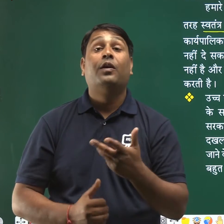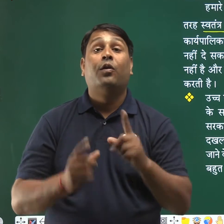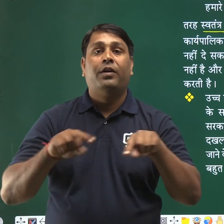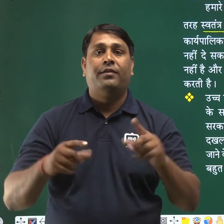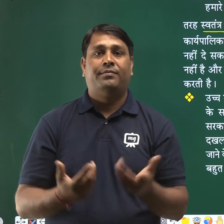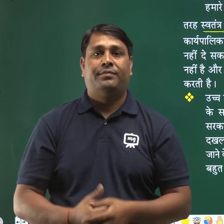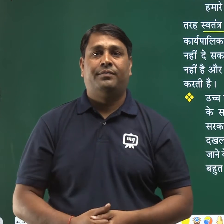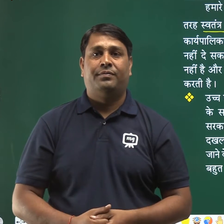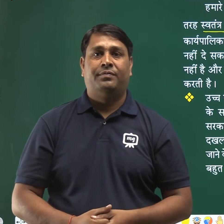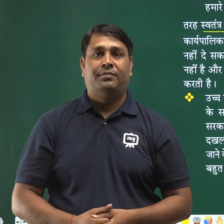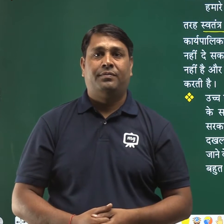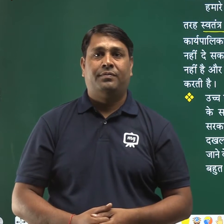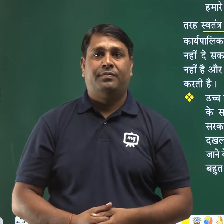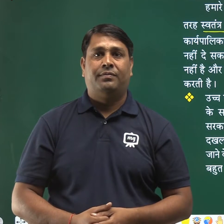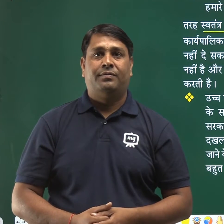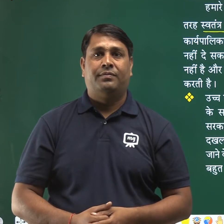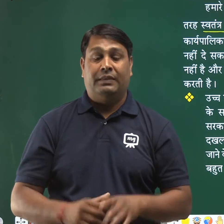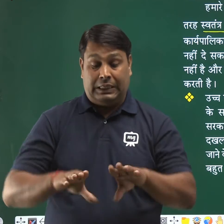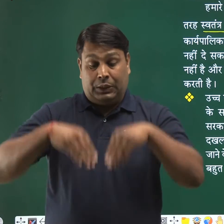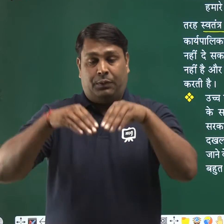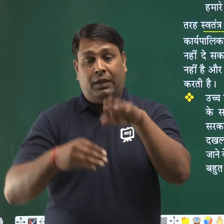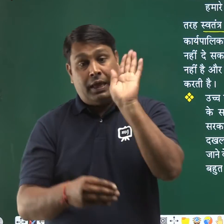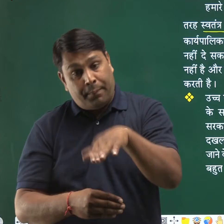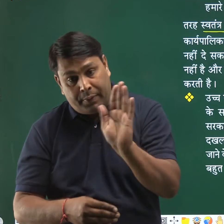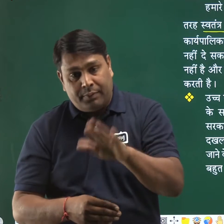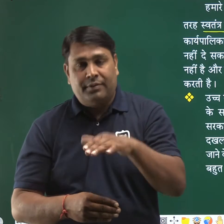क्योंकि विधायिका